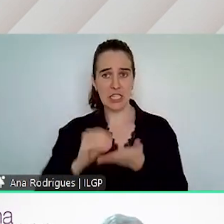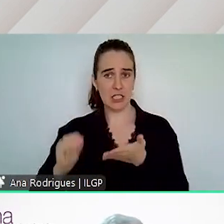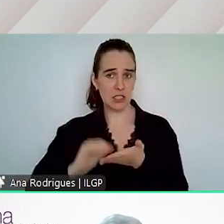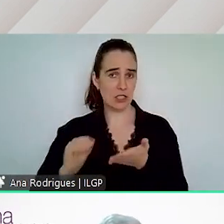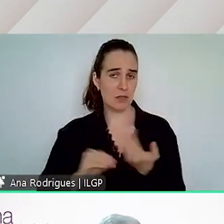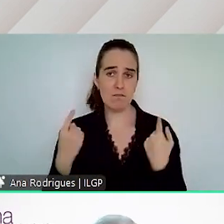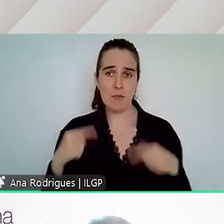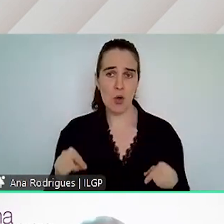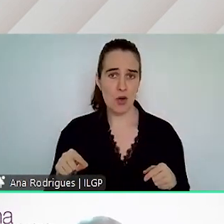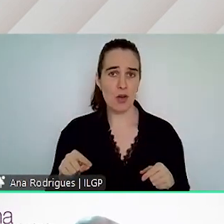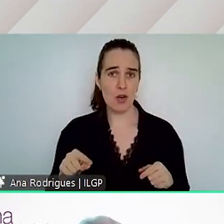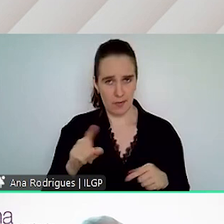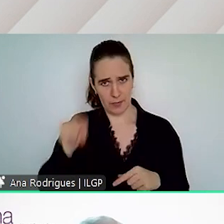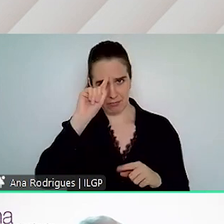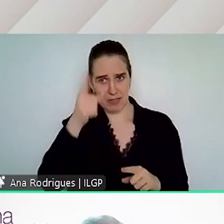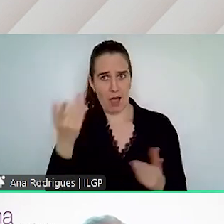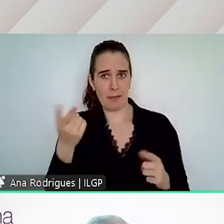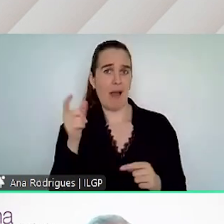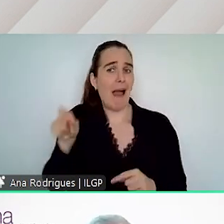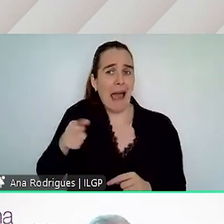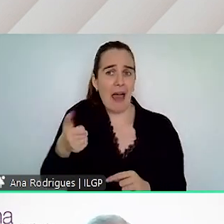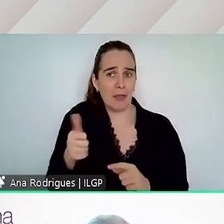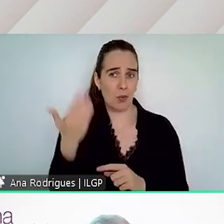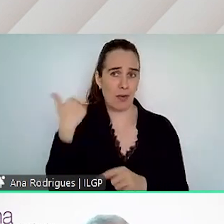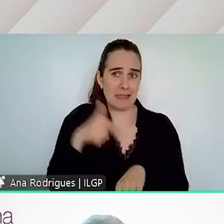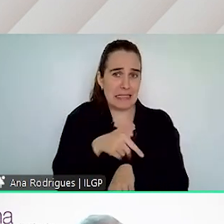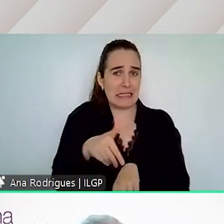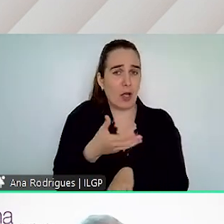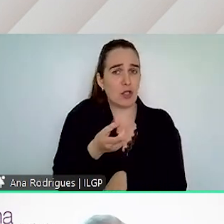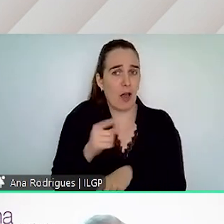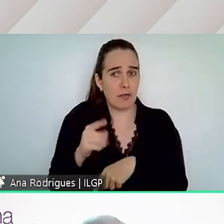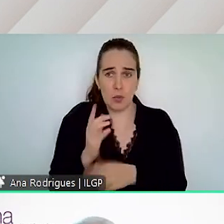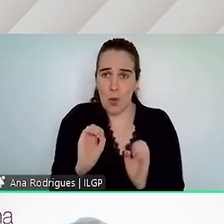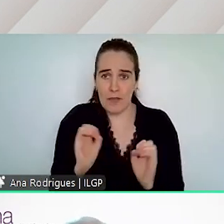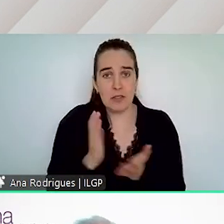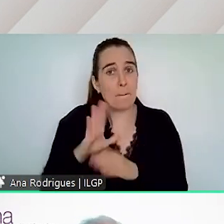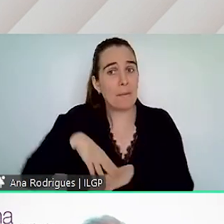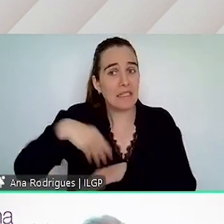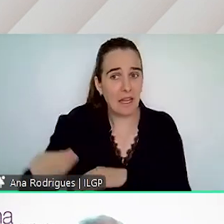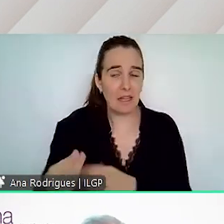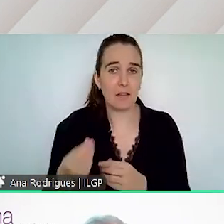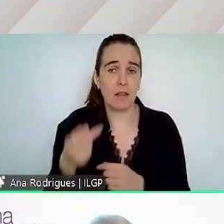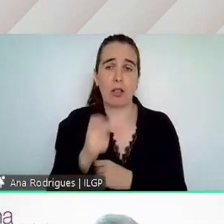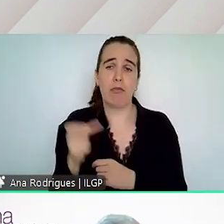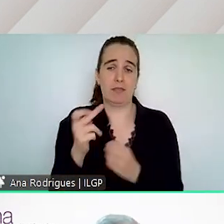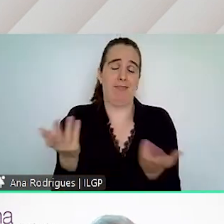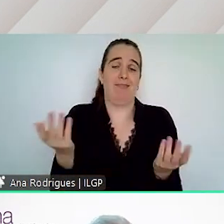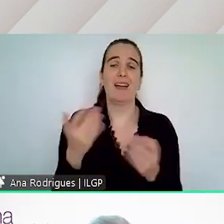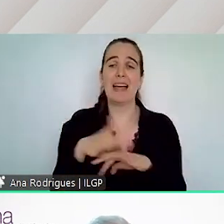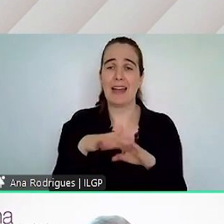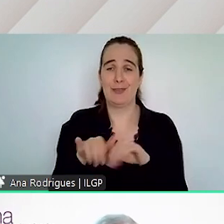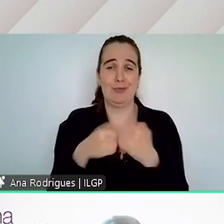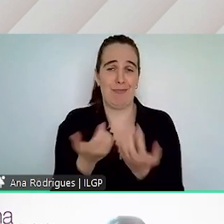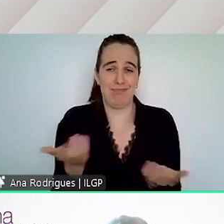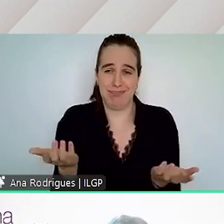postal. Como sabem, ainda não havia rádio no início do século, só apareceu depois. Não havia, obviamente, televisão, não havia redes eletrónicas